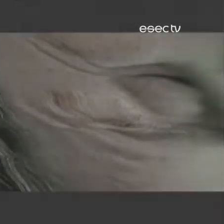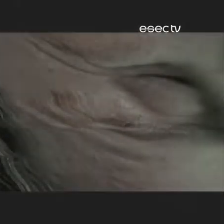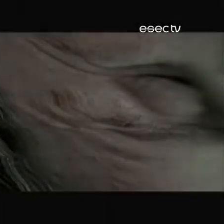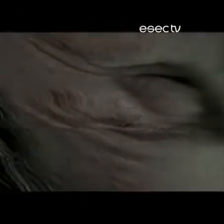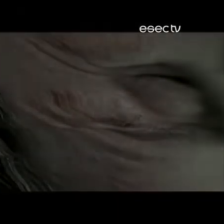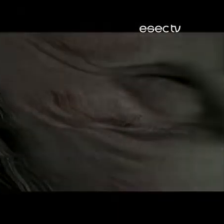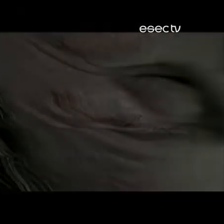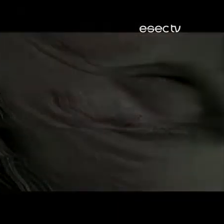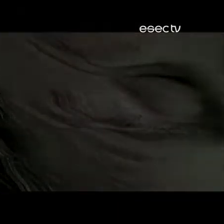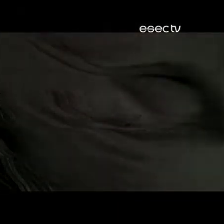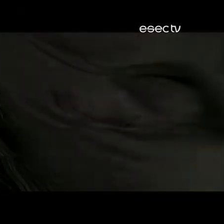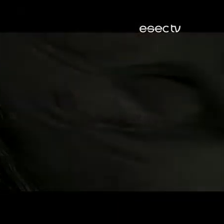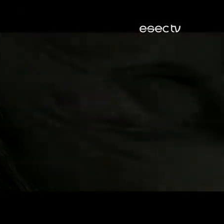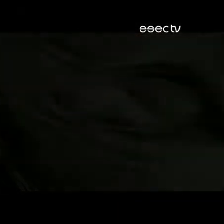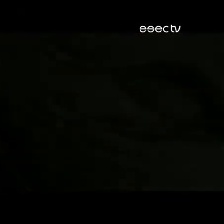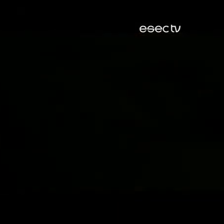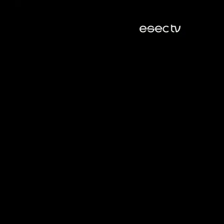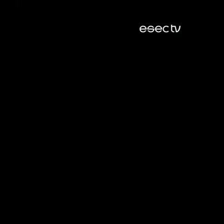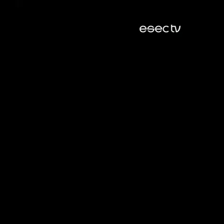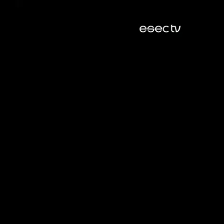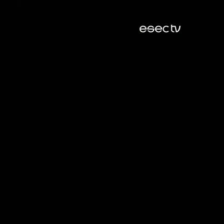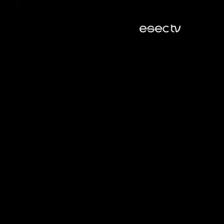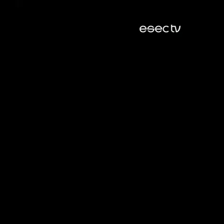Cortam-se as cabeças. Os gritos.